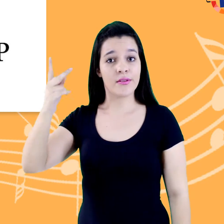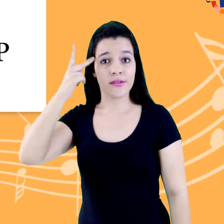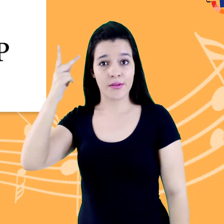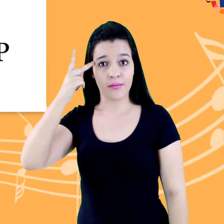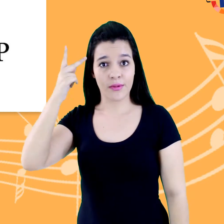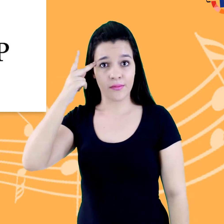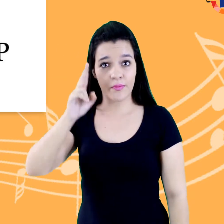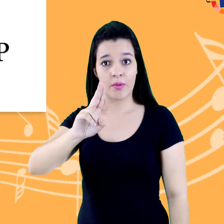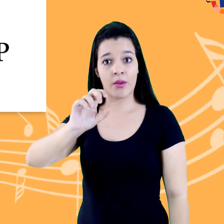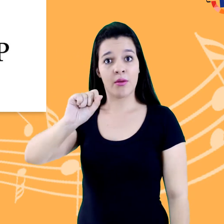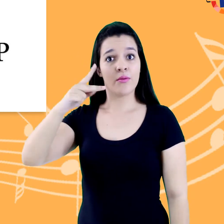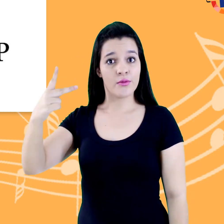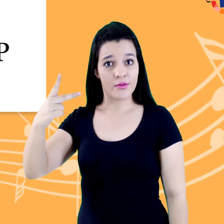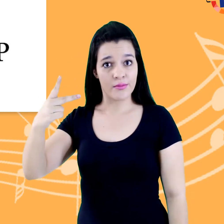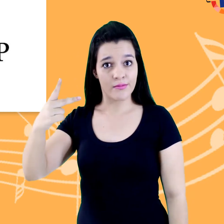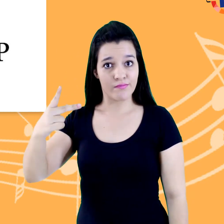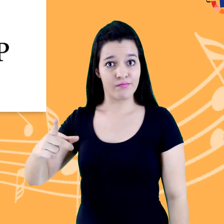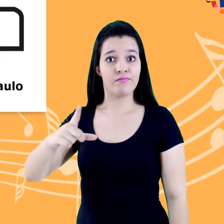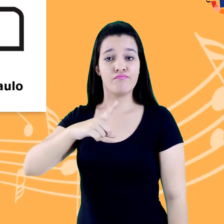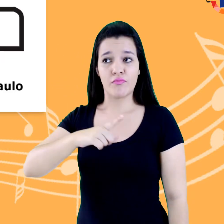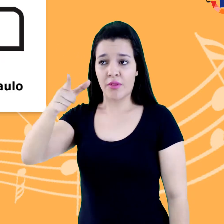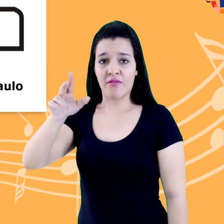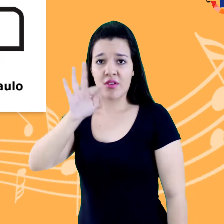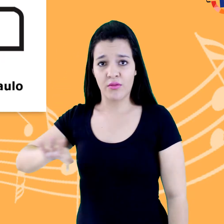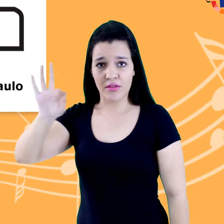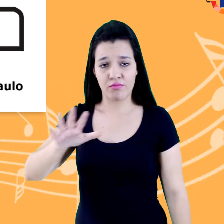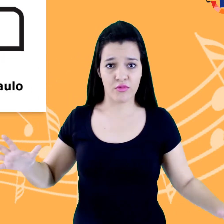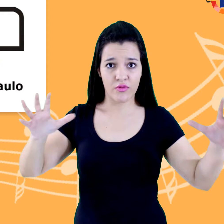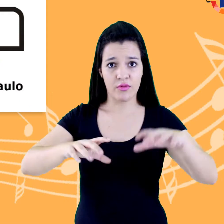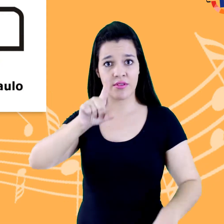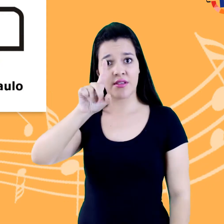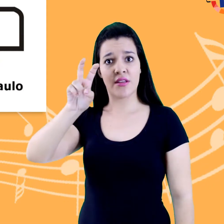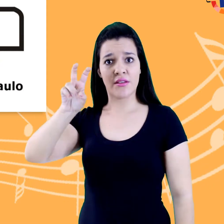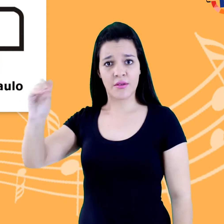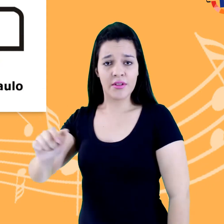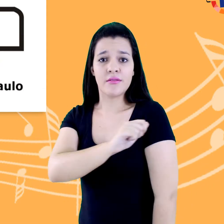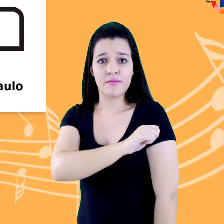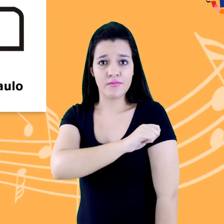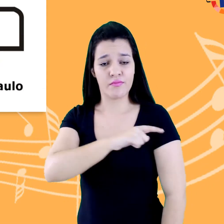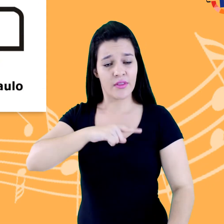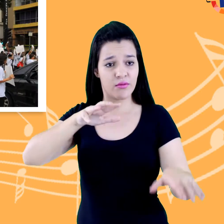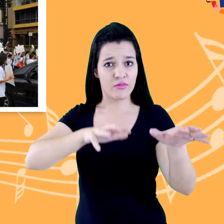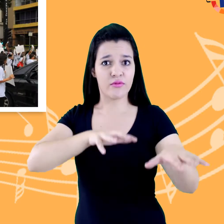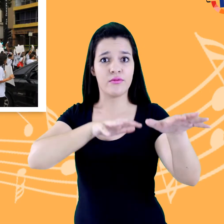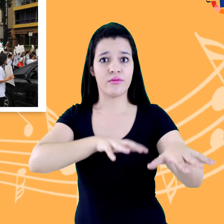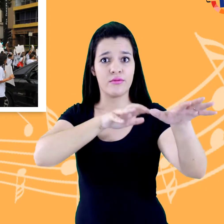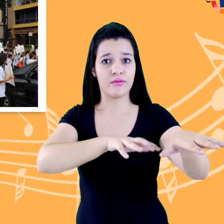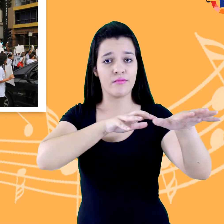USP e UMAPaz, 150 alunos, seguirão em passeata pelas avenidas Quarto